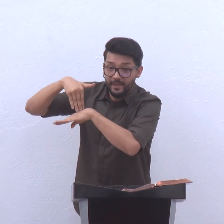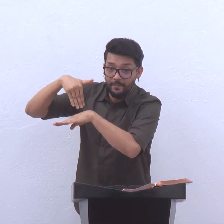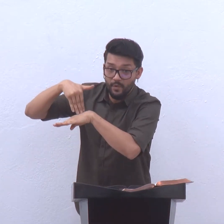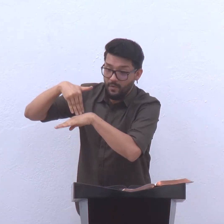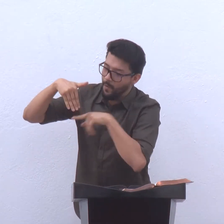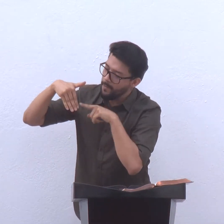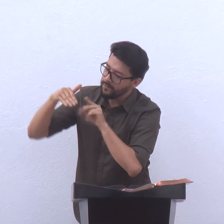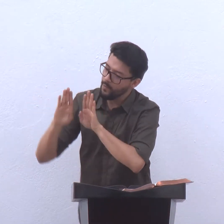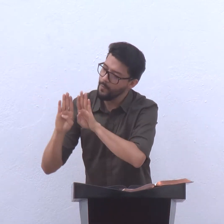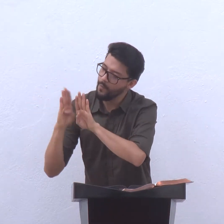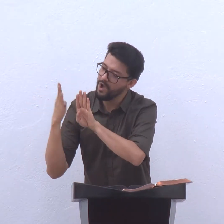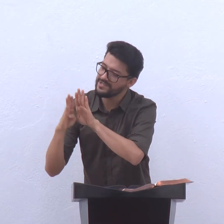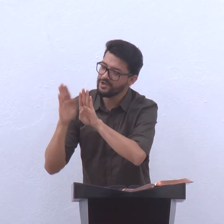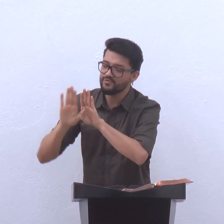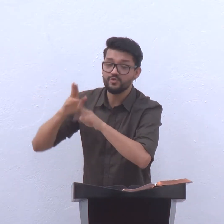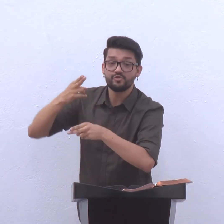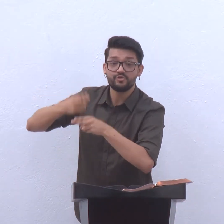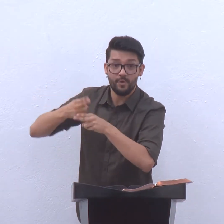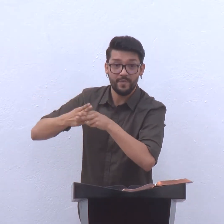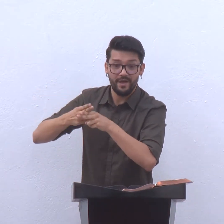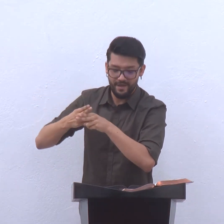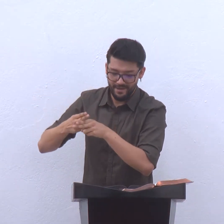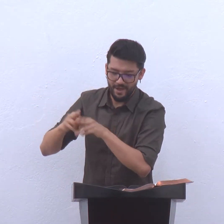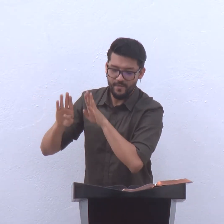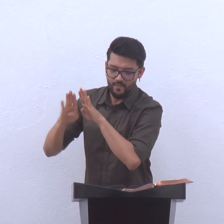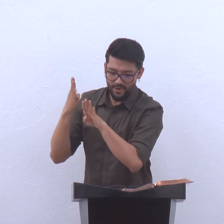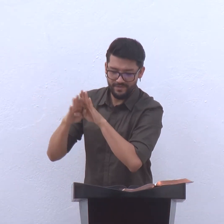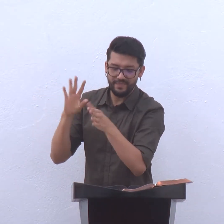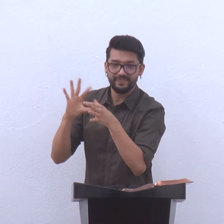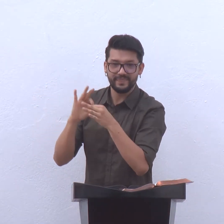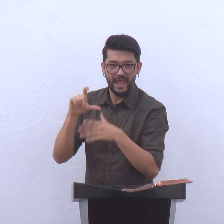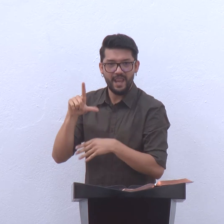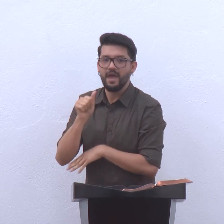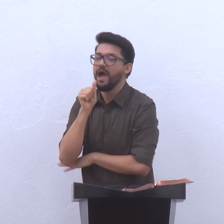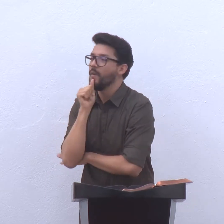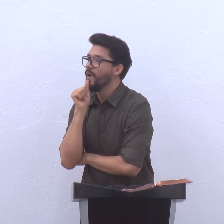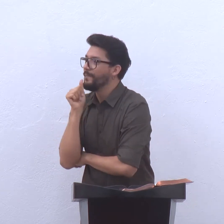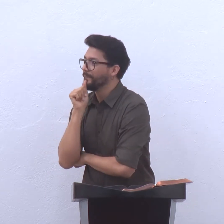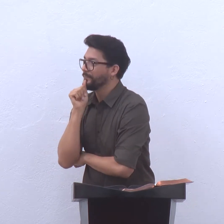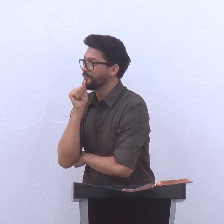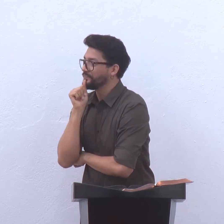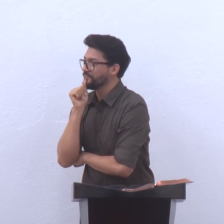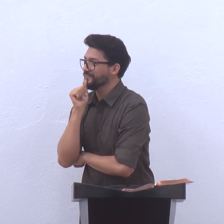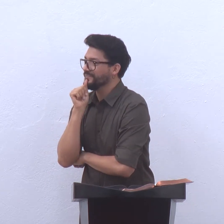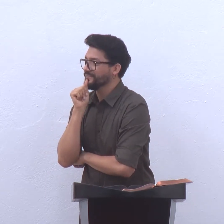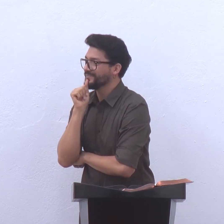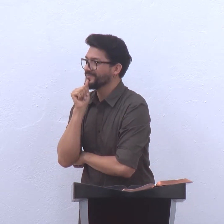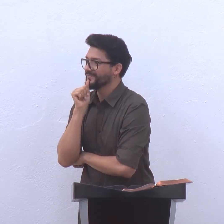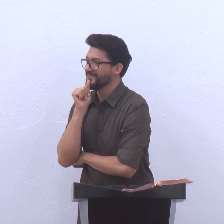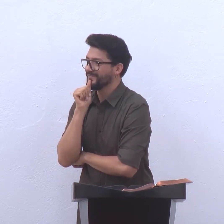la procesión, regresaban y entraban por la puerta del agua.